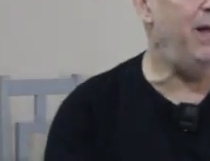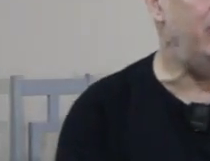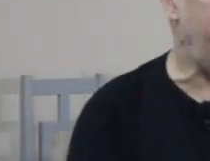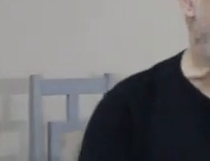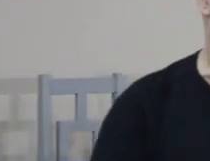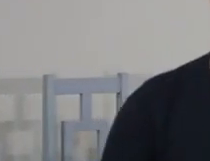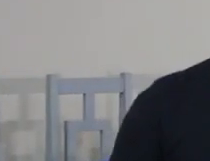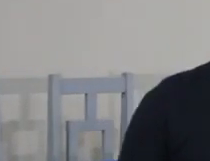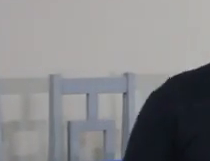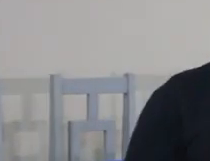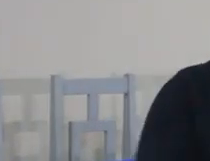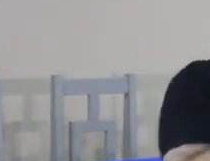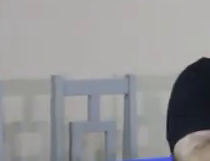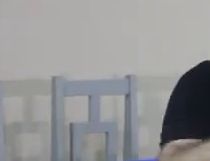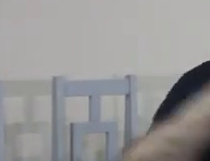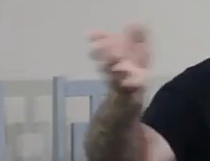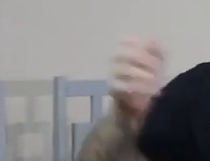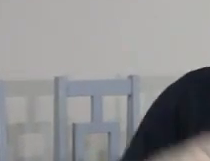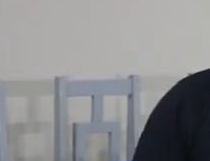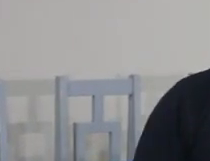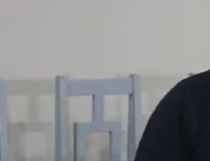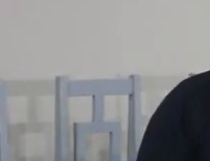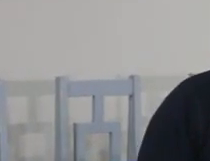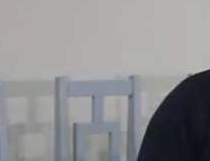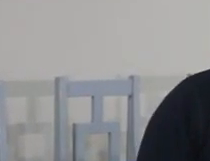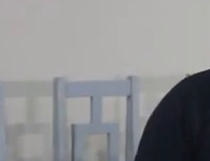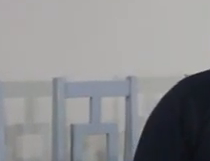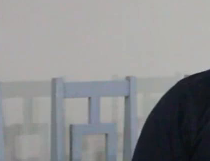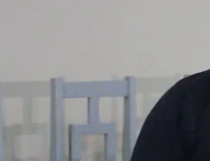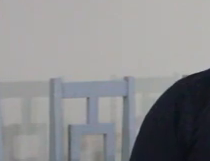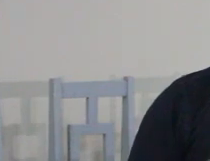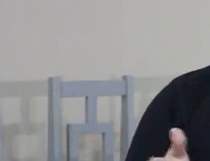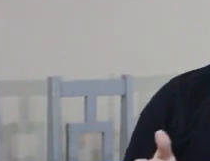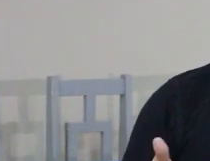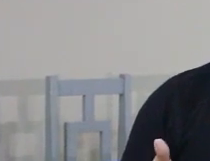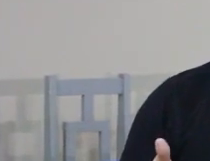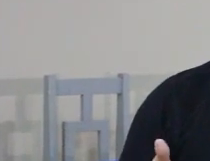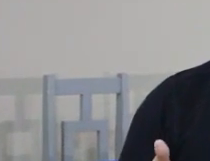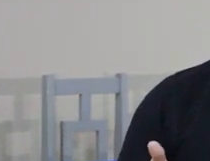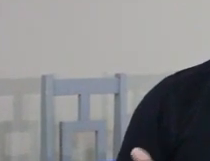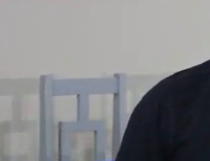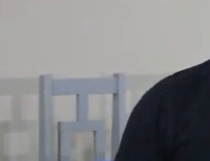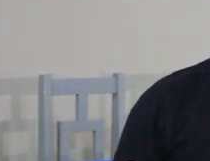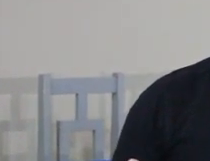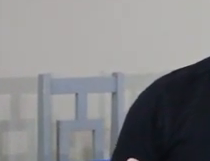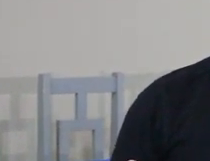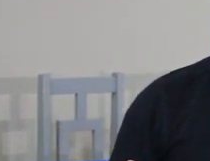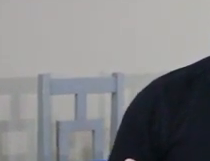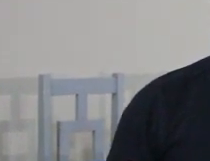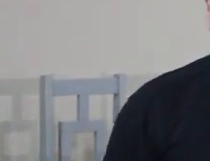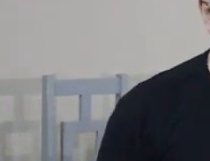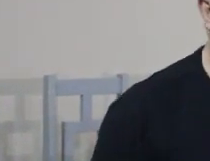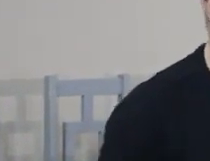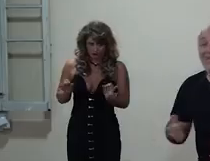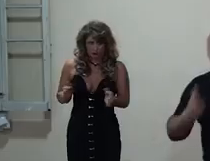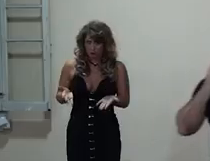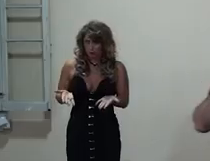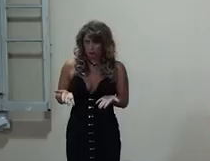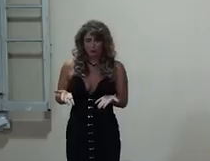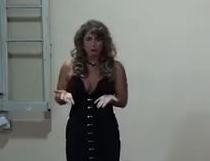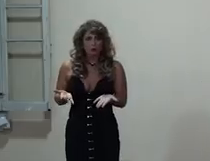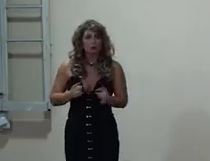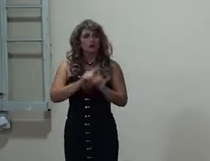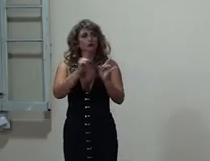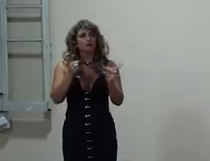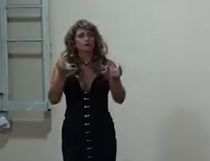as bombas de gasolina de azul para amarelo. Eduardo, pode um negócio desse? Então